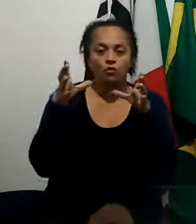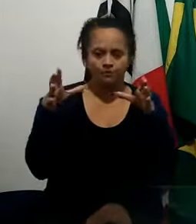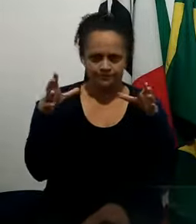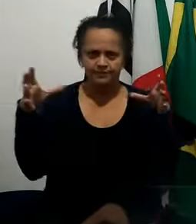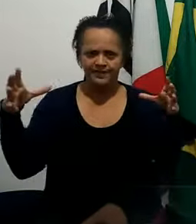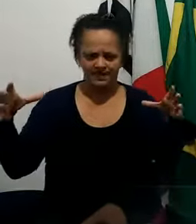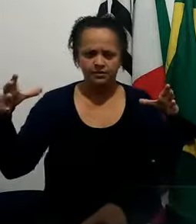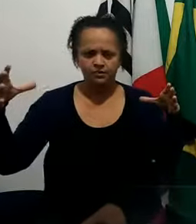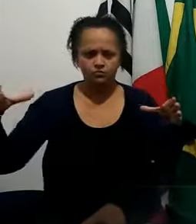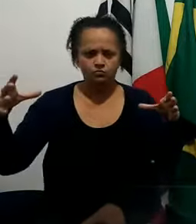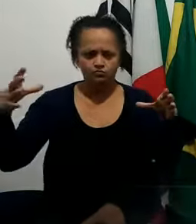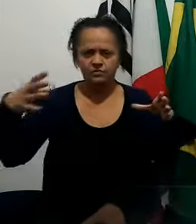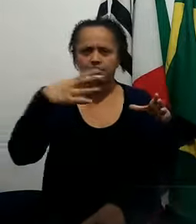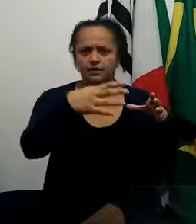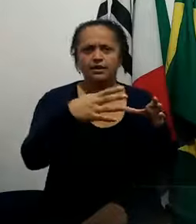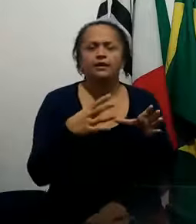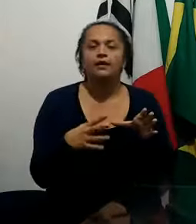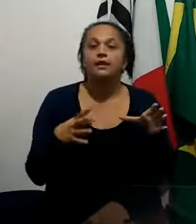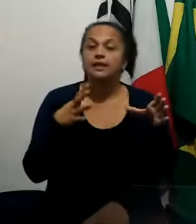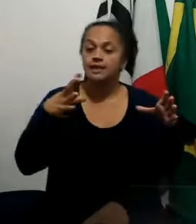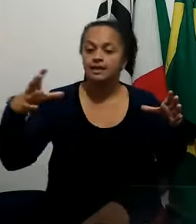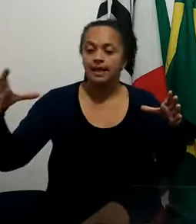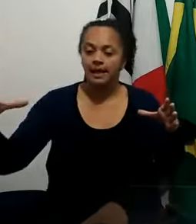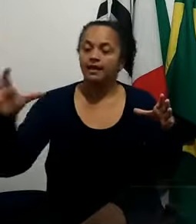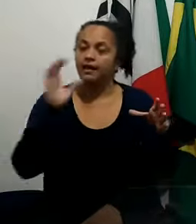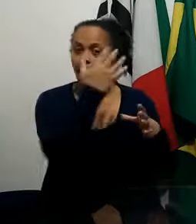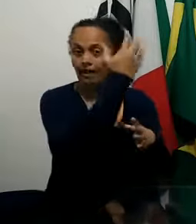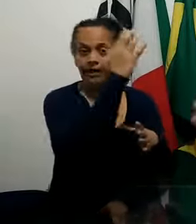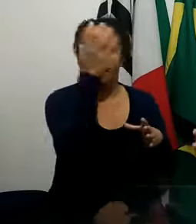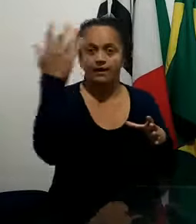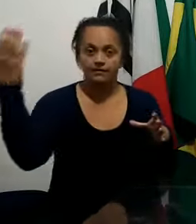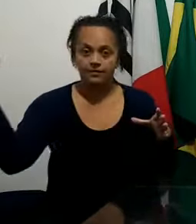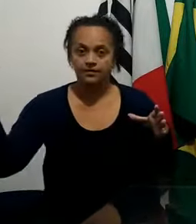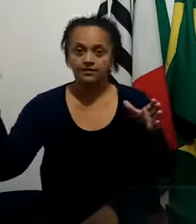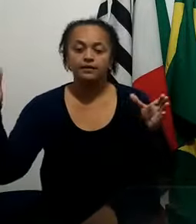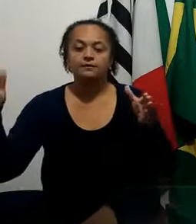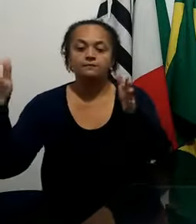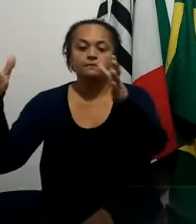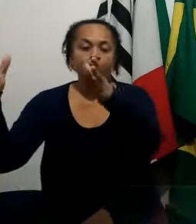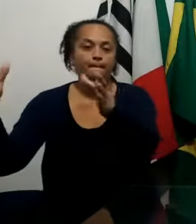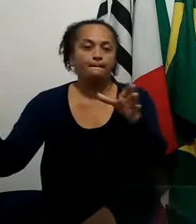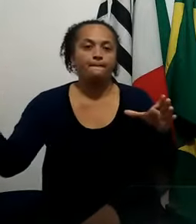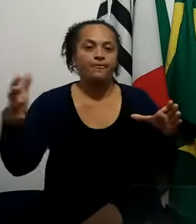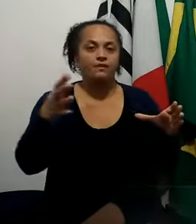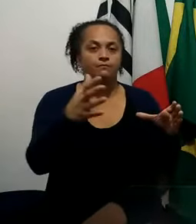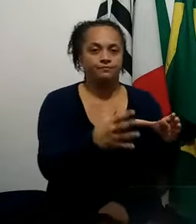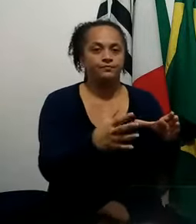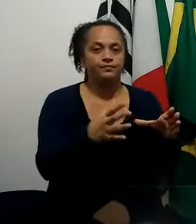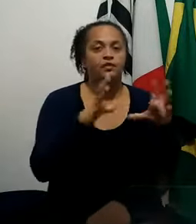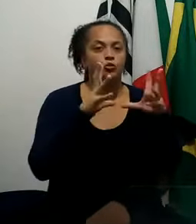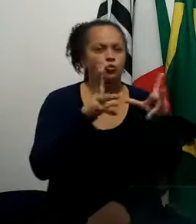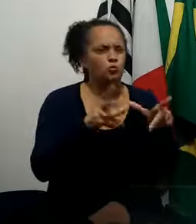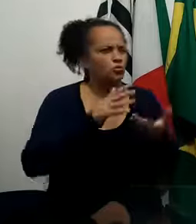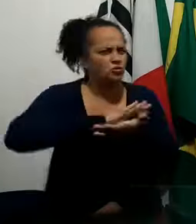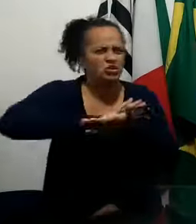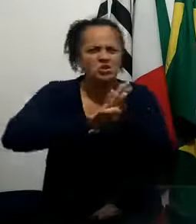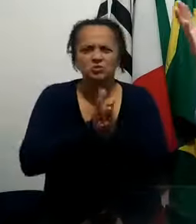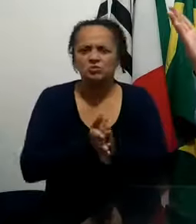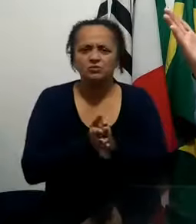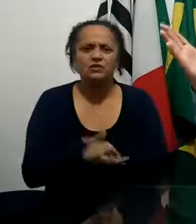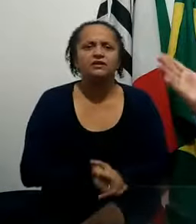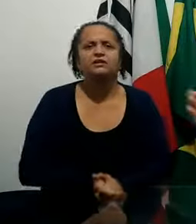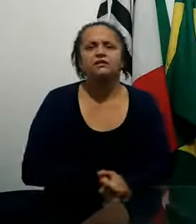imagina 1/3 do Amazonas? Devastado, que tristeza. E de outras